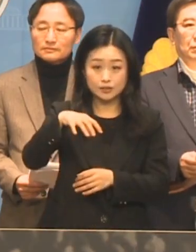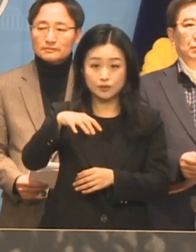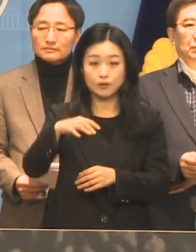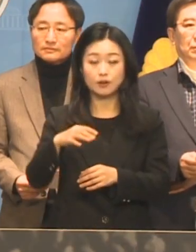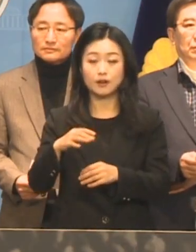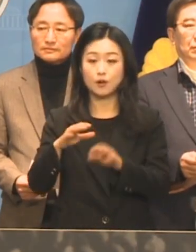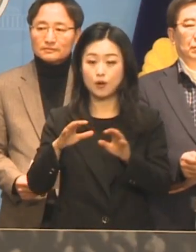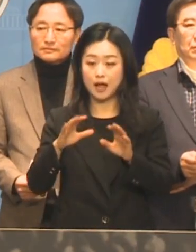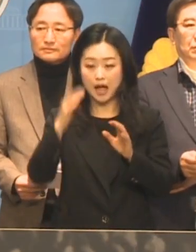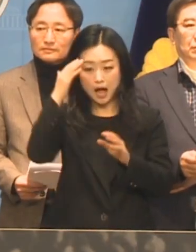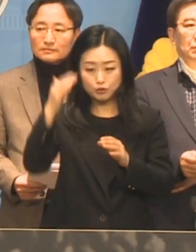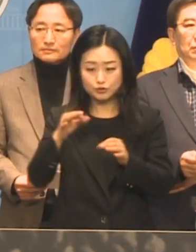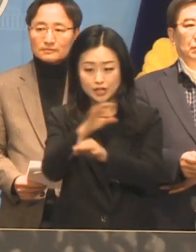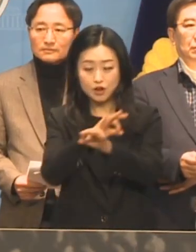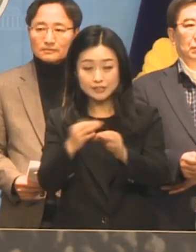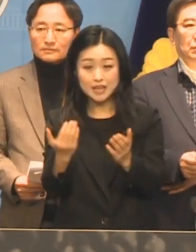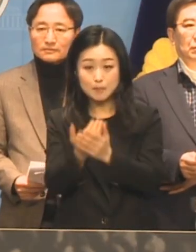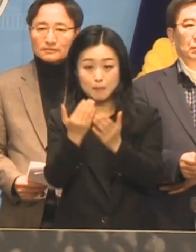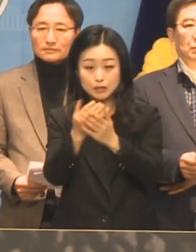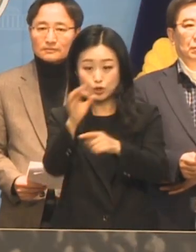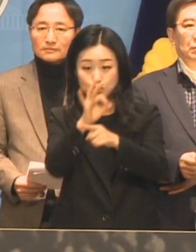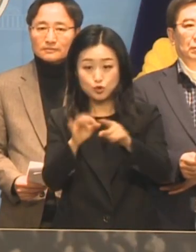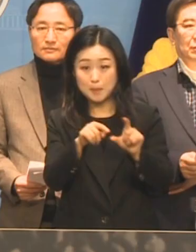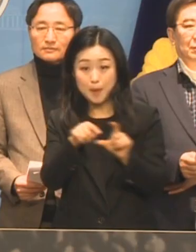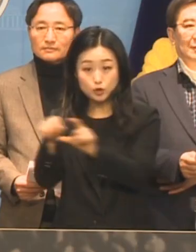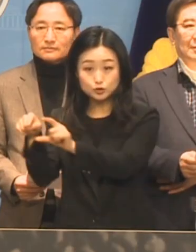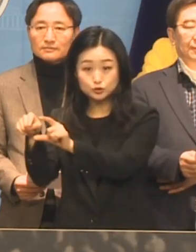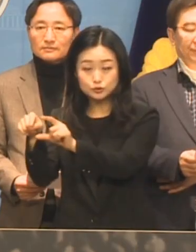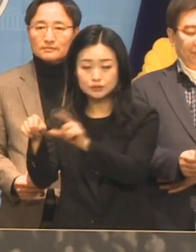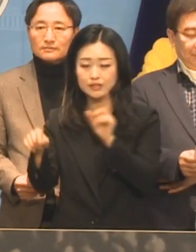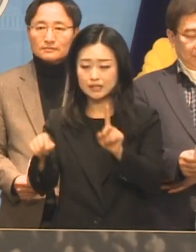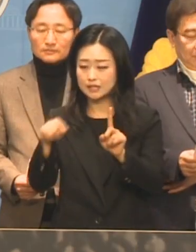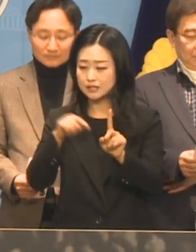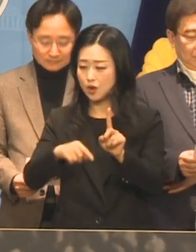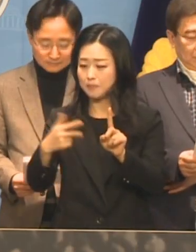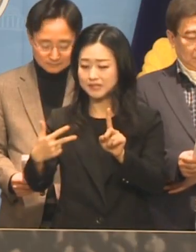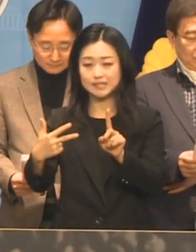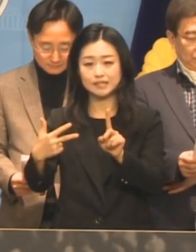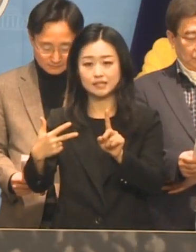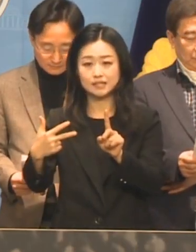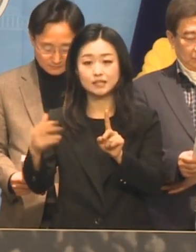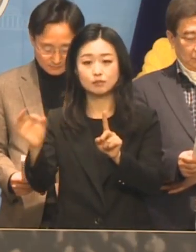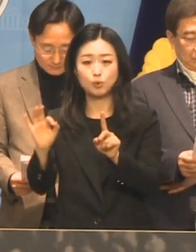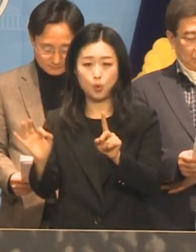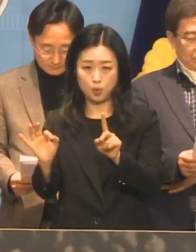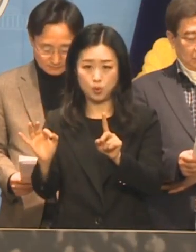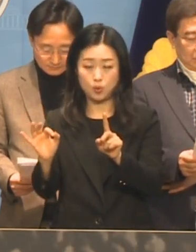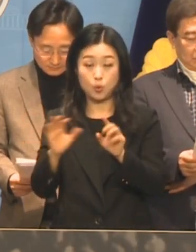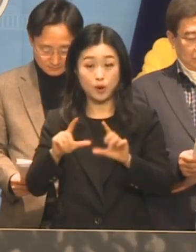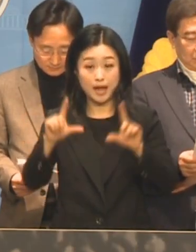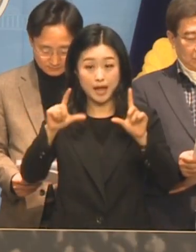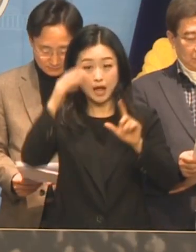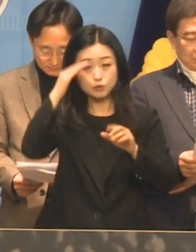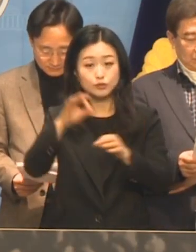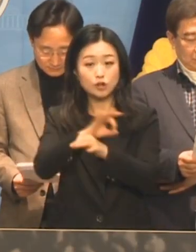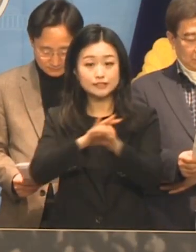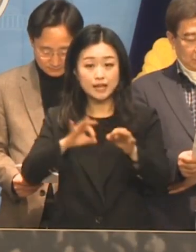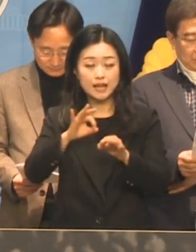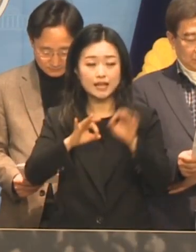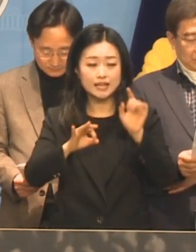내놓은 한국 경제 성장률 평균치는 1.7%, 심지어 올해 우리